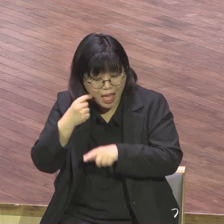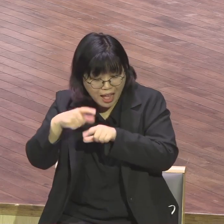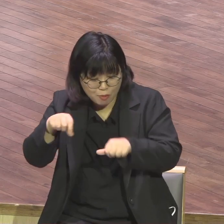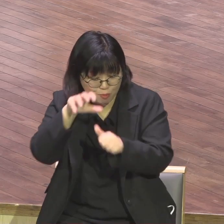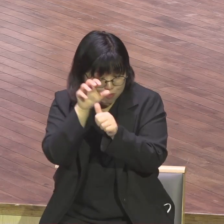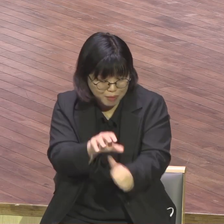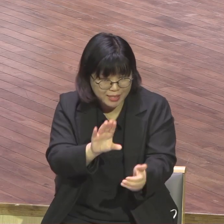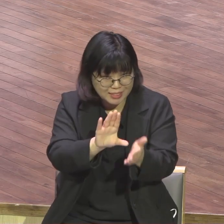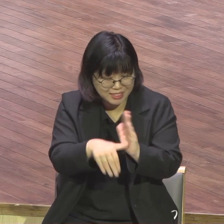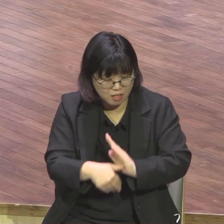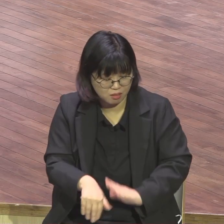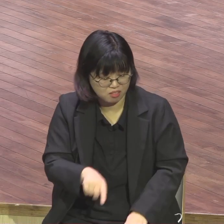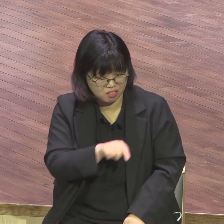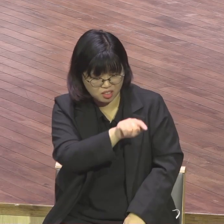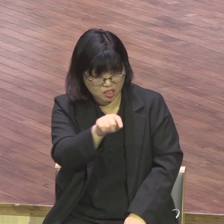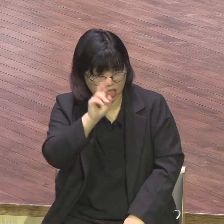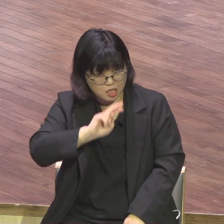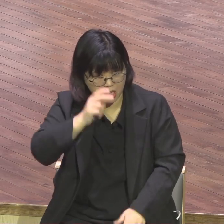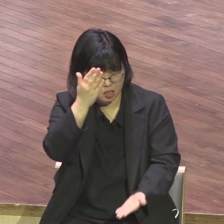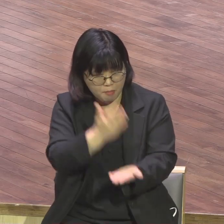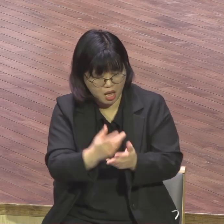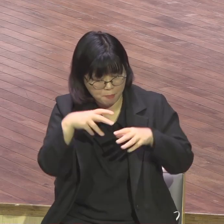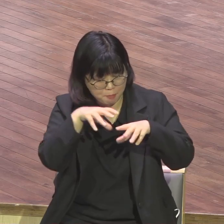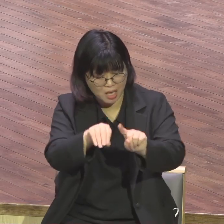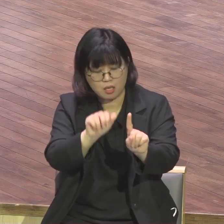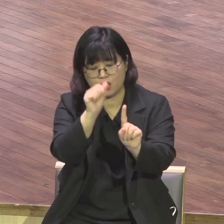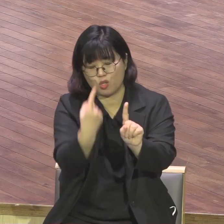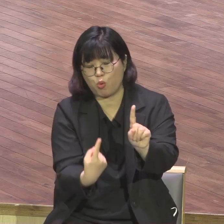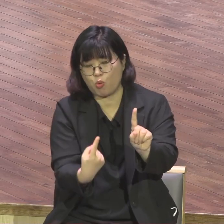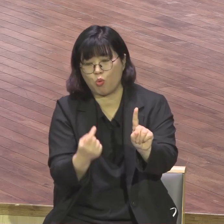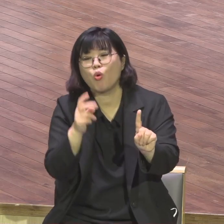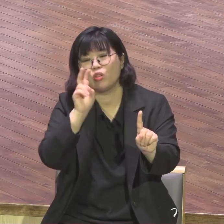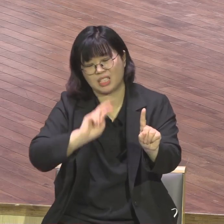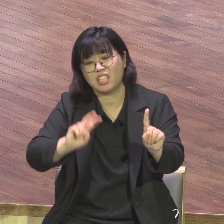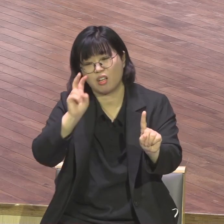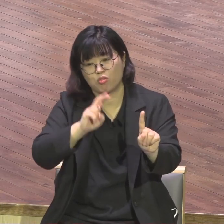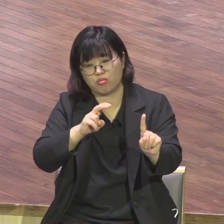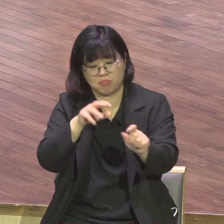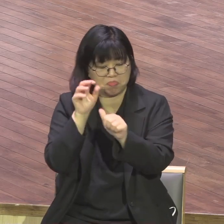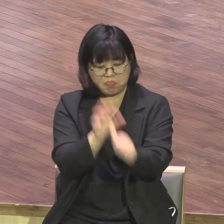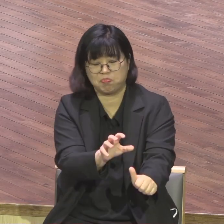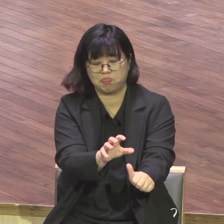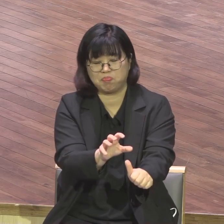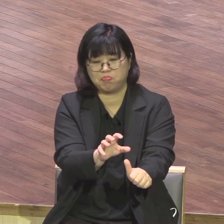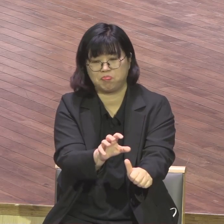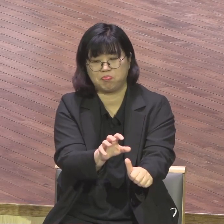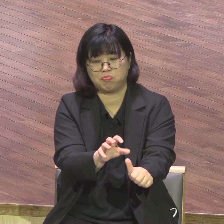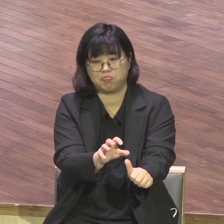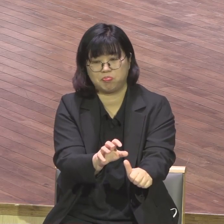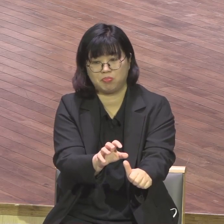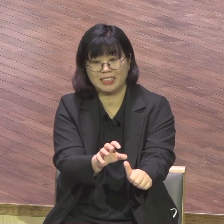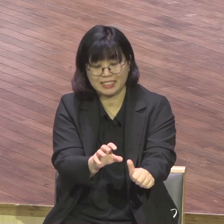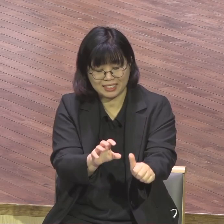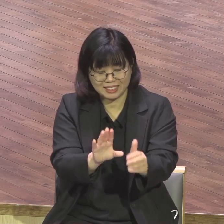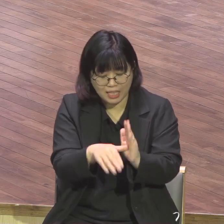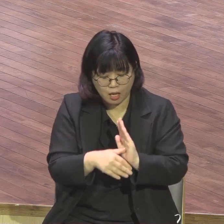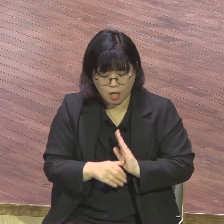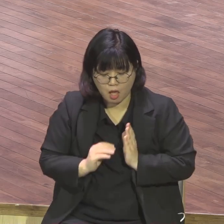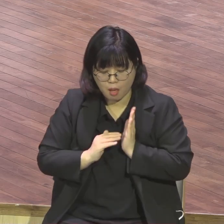한국 교회에서는 이 찬양을 계속 불렀어요. 몰래 몰래. 무슨 말입니까? 애국심을